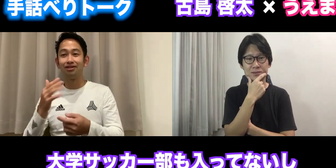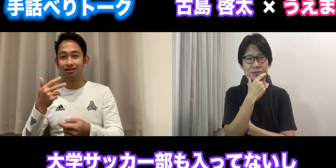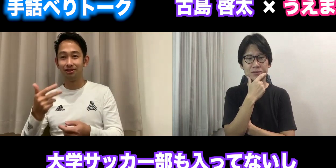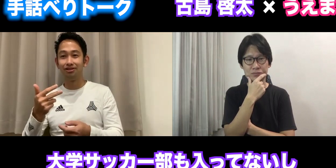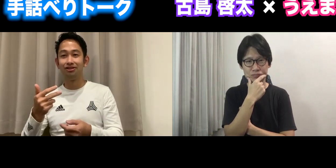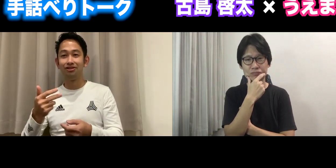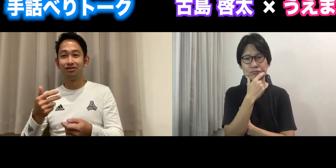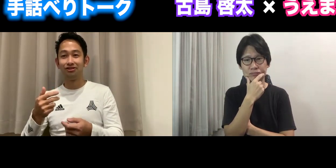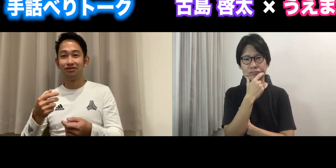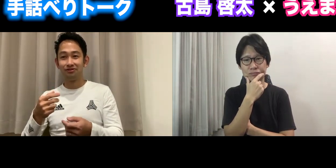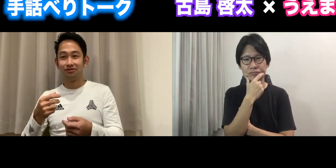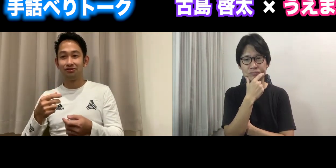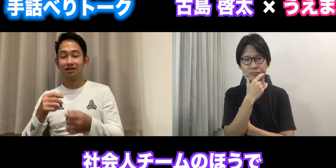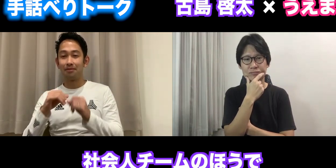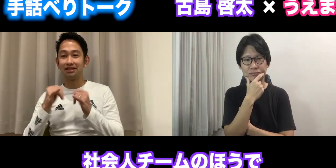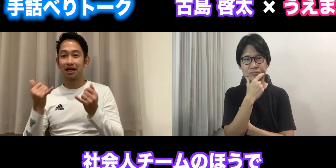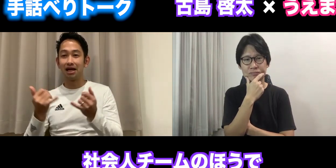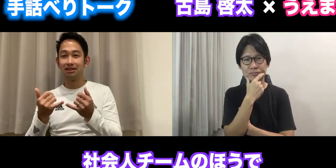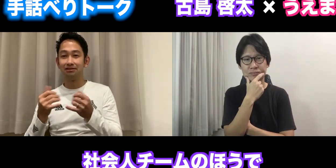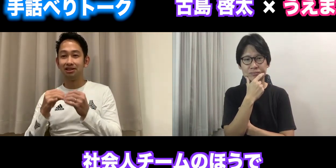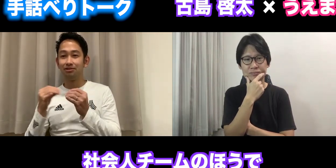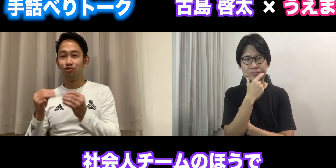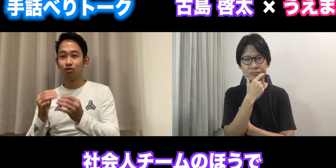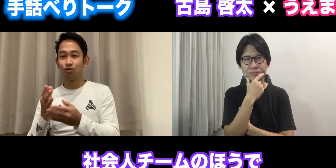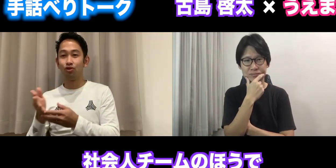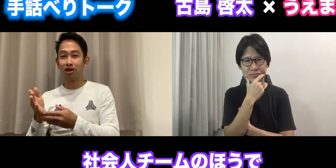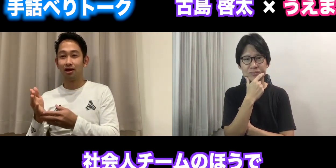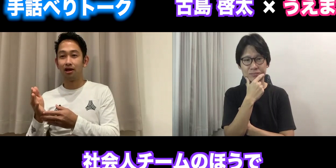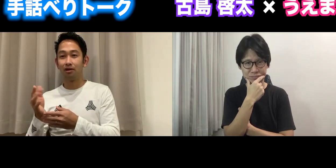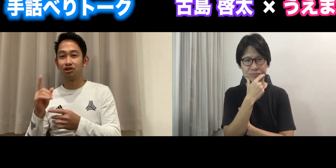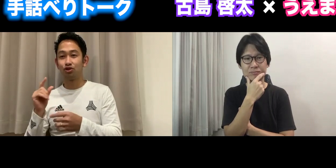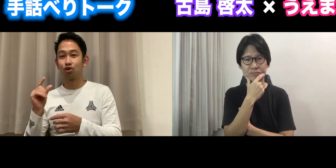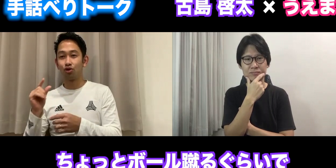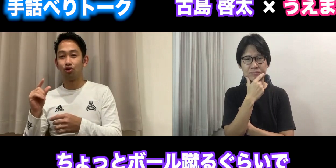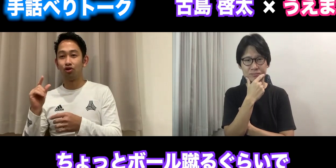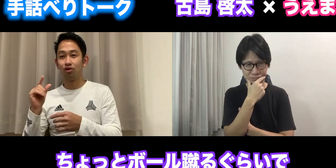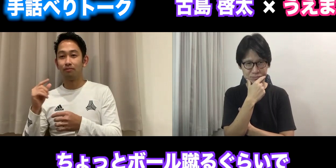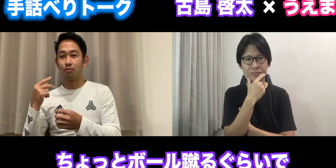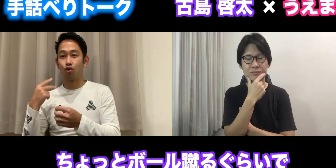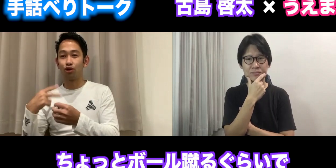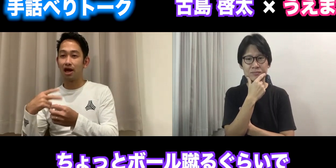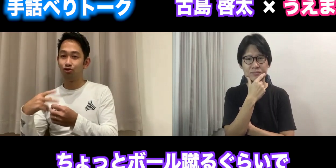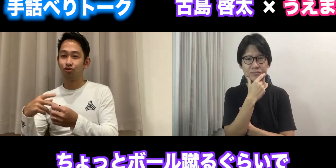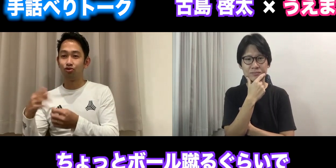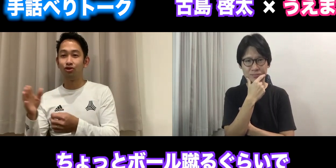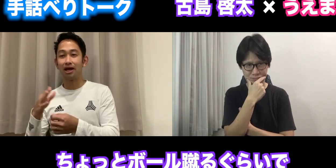し長間社会人ちんのほうでちょっとまボールてるぐらいで